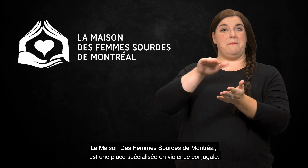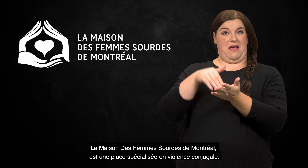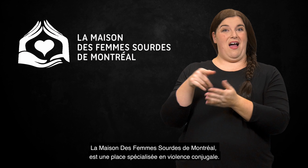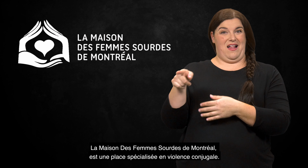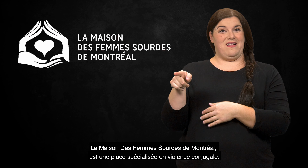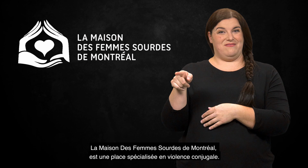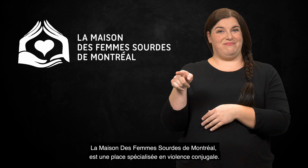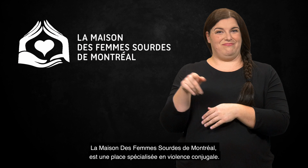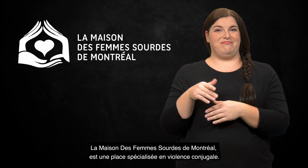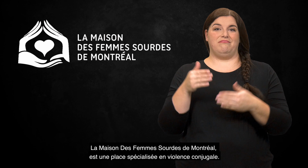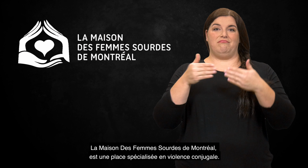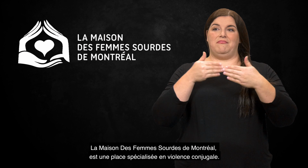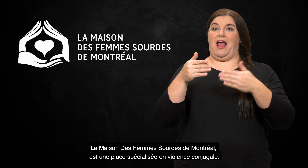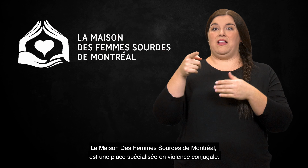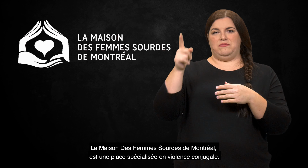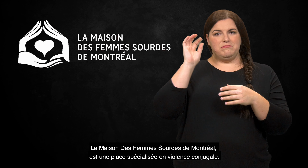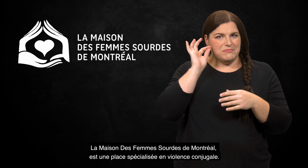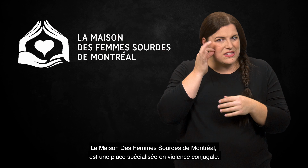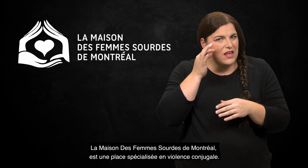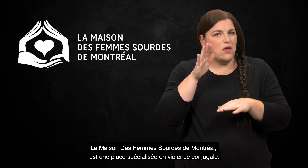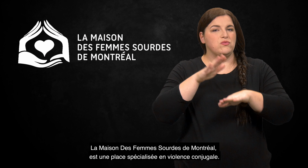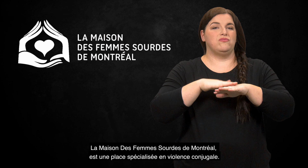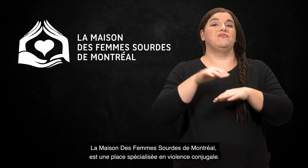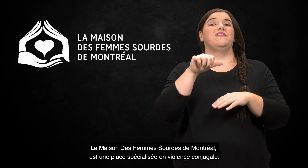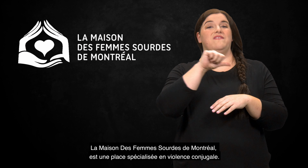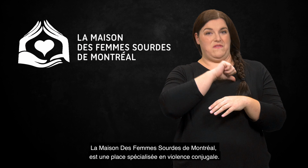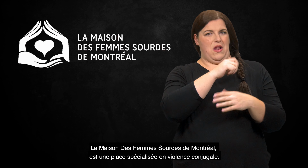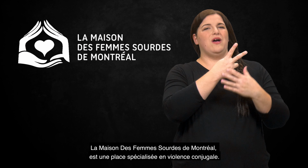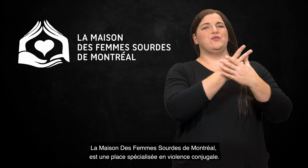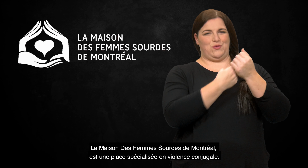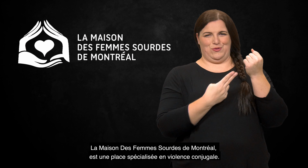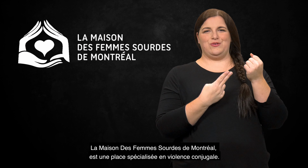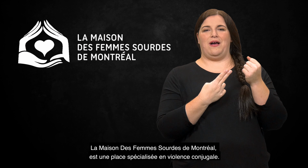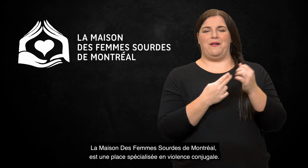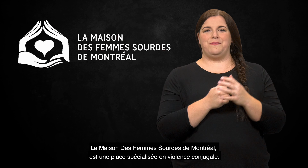la Maison des femmes sourdes de Montréal est une place spécialisée en violence conjugale.